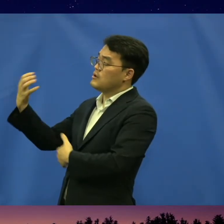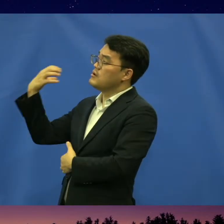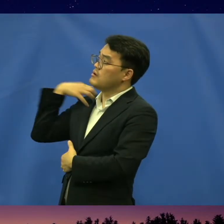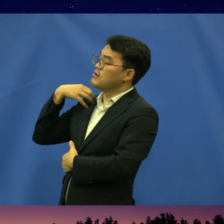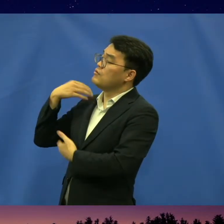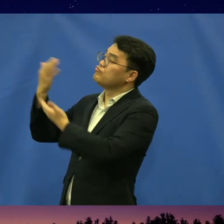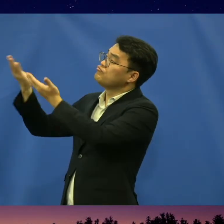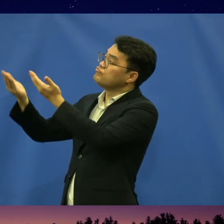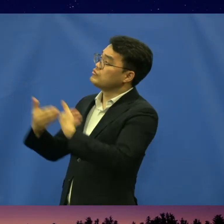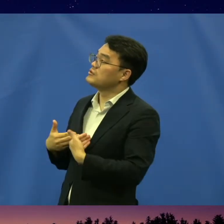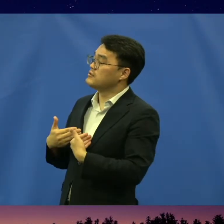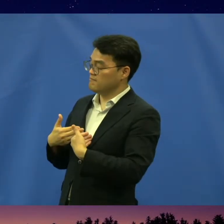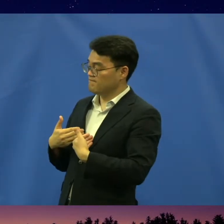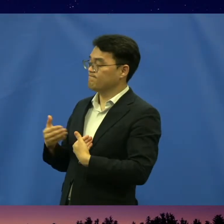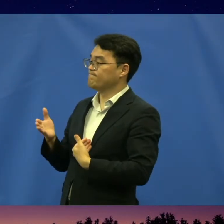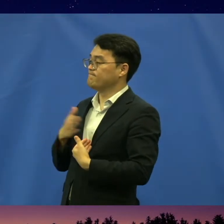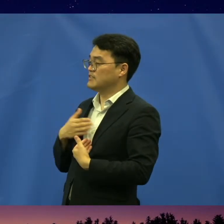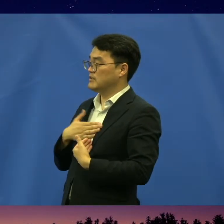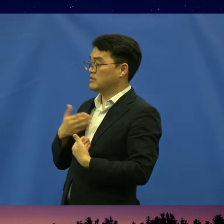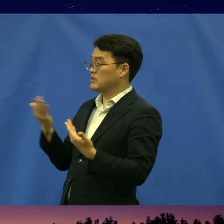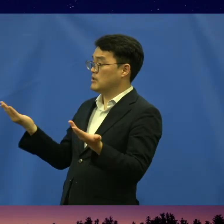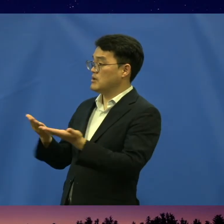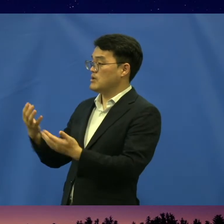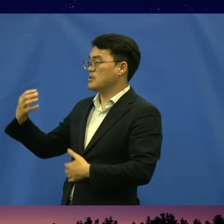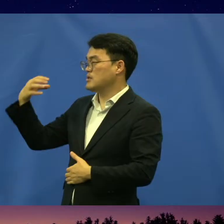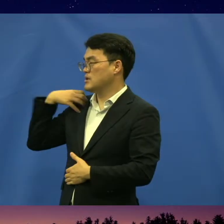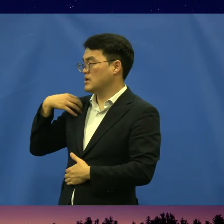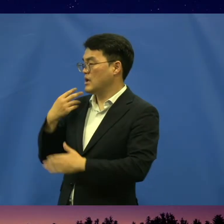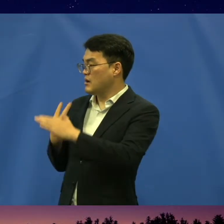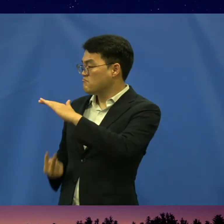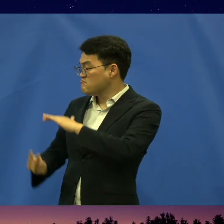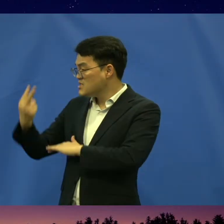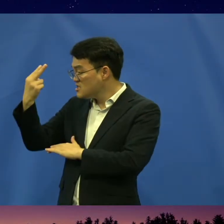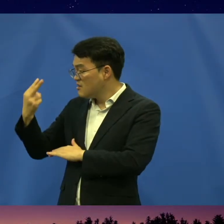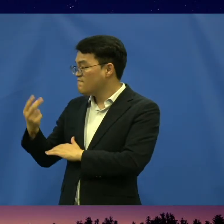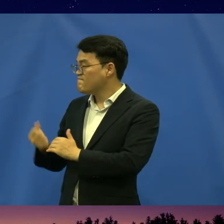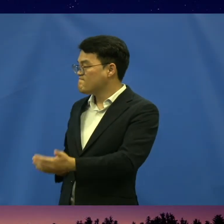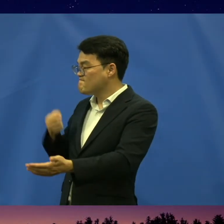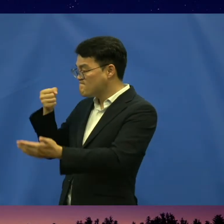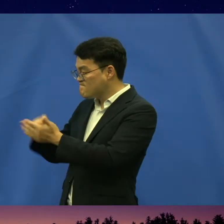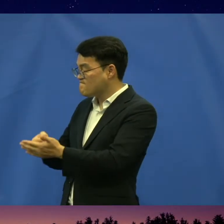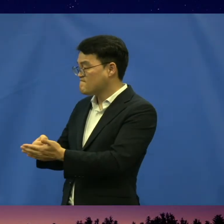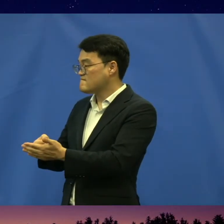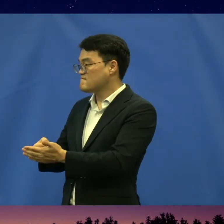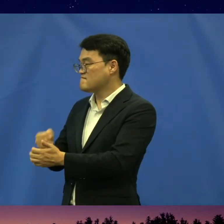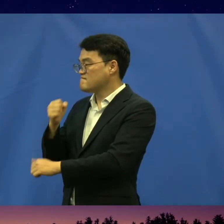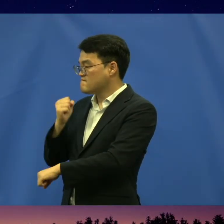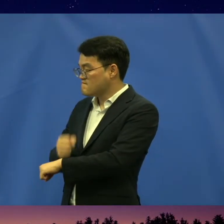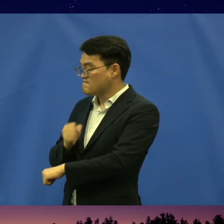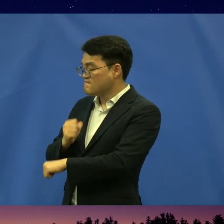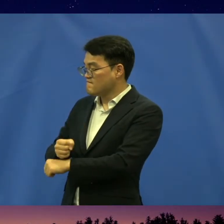소명에 생명을 걸었습니다. 오늘 우리에게도 이런 사람들이 필요해요. 끝을 보는 리더십.